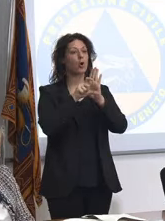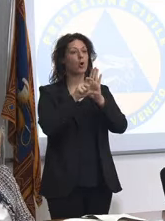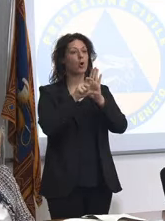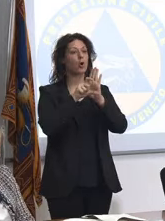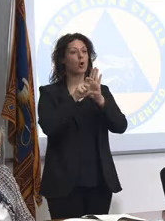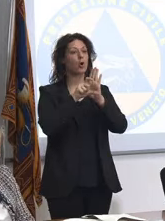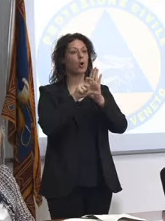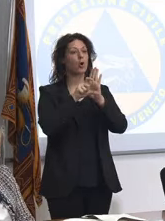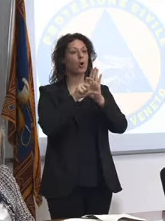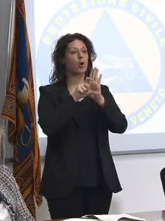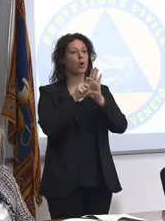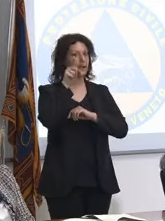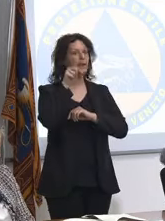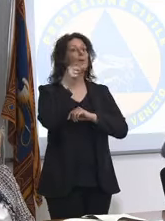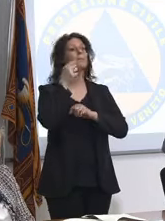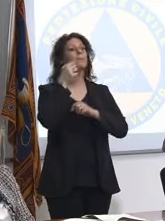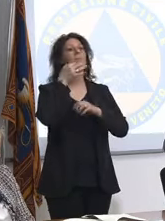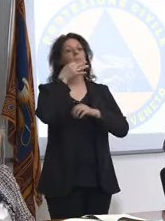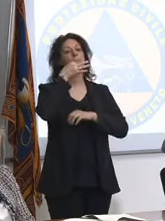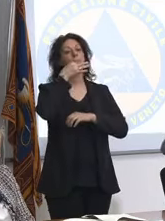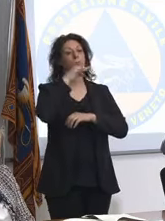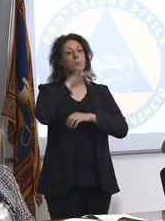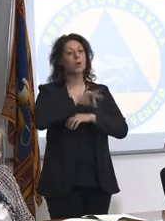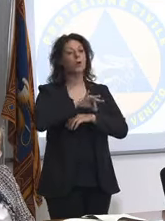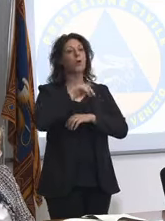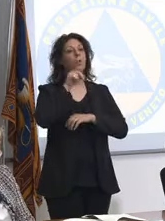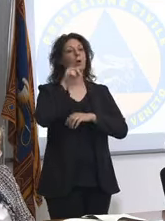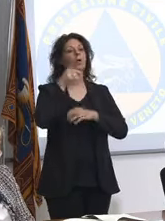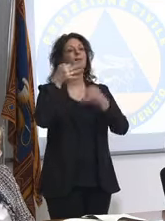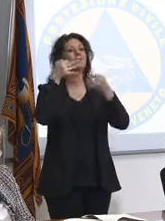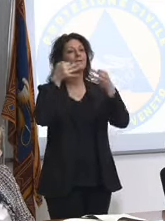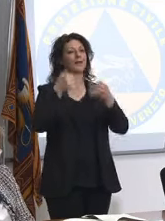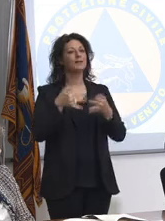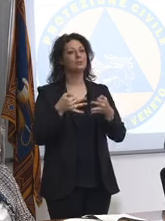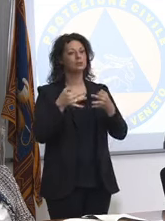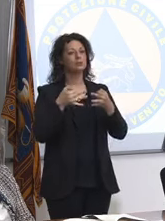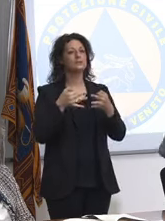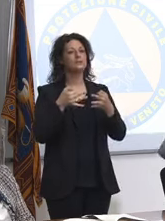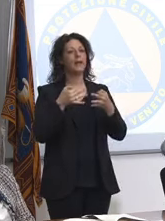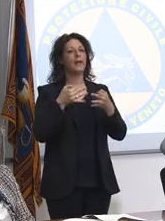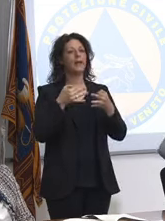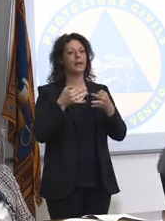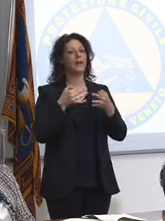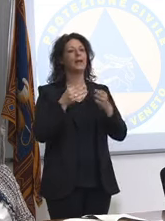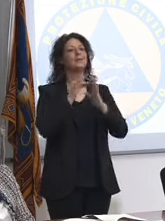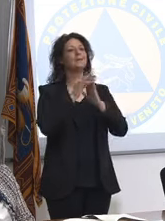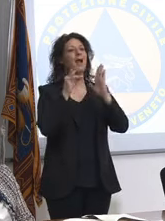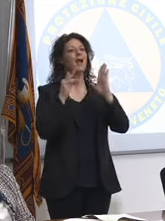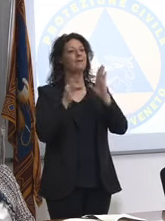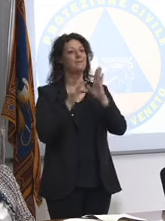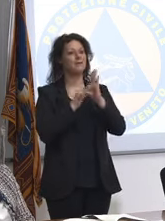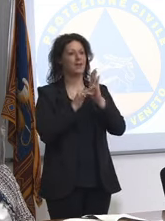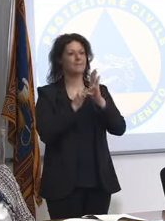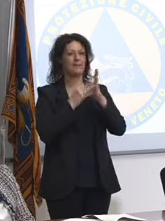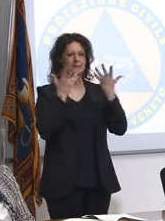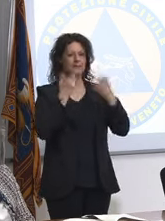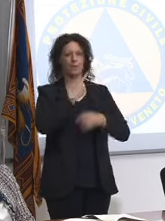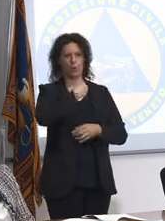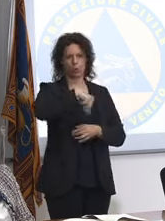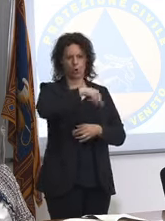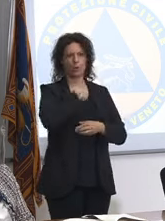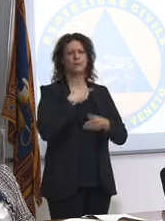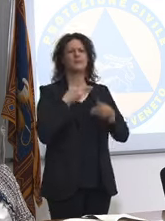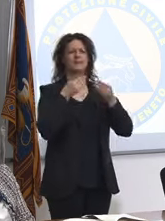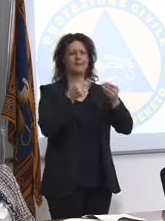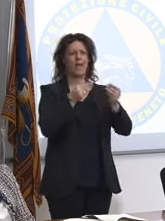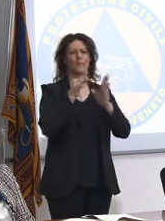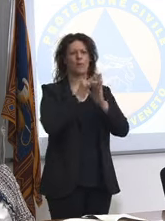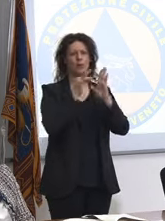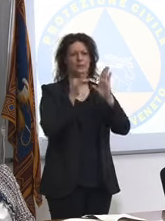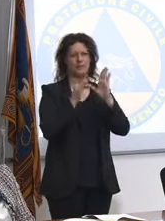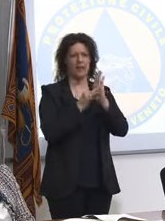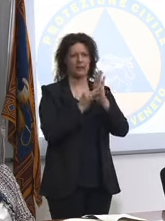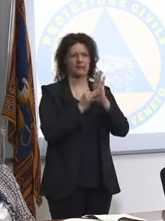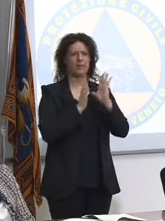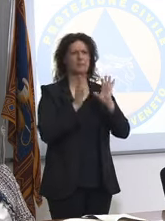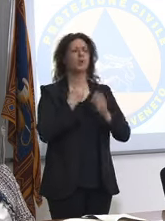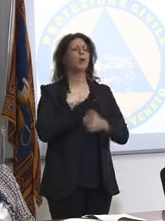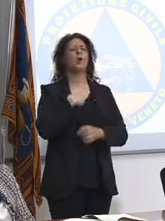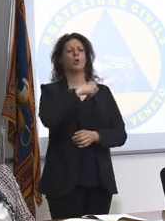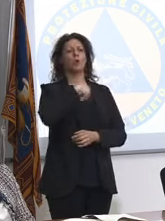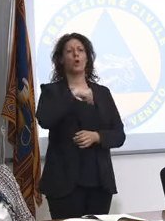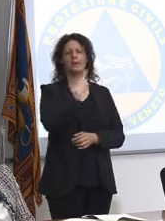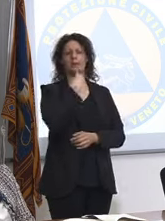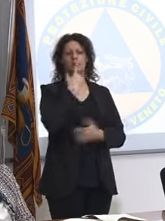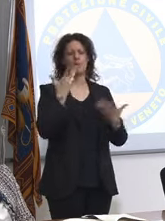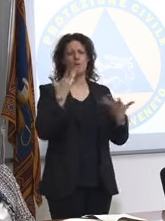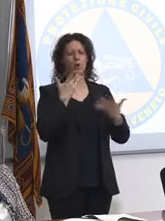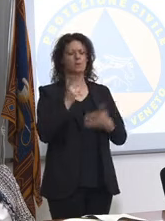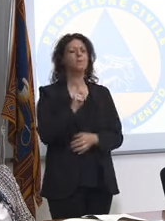di avvio, diciamo, successive a lunedì. Noi dobbiamo fissare una data. Diciamo alle amministrazioni, da lunedì vi